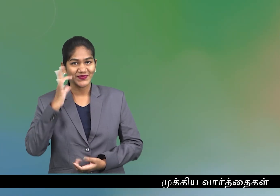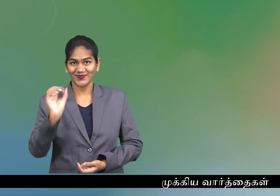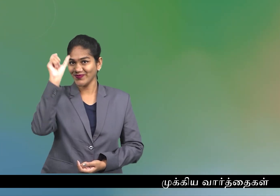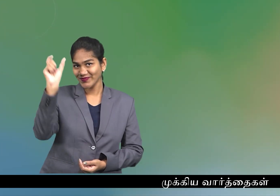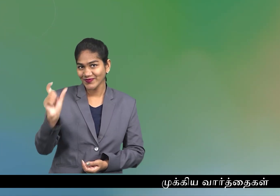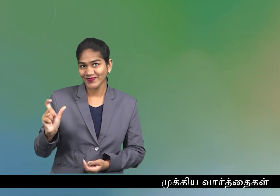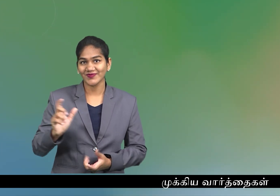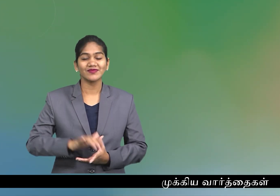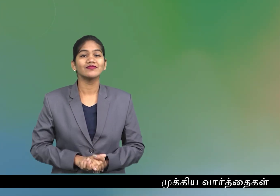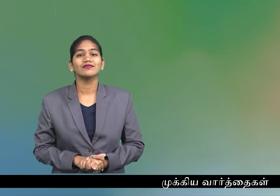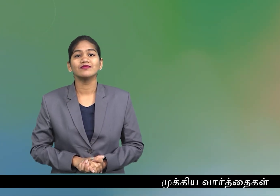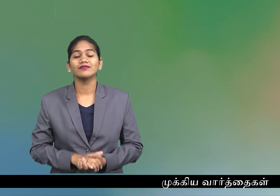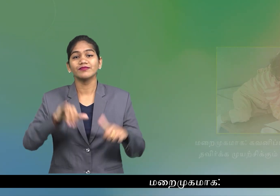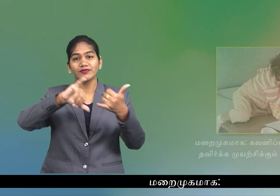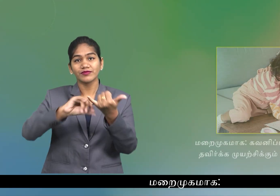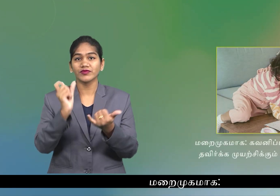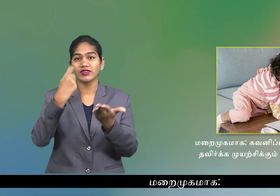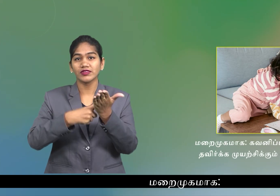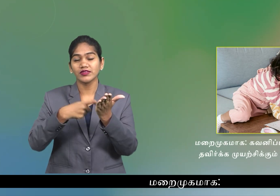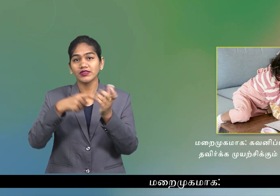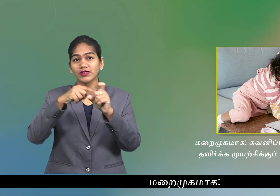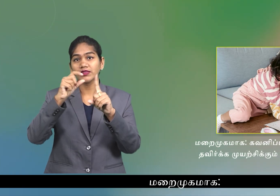முக்கிய வார்த்தைகள்: மறைமுகமாக,